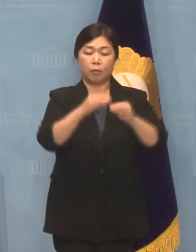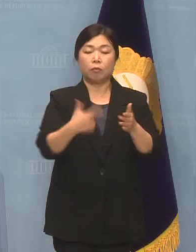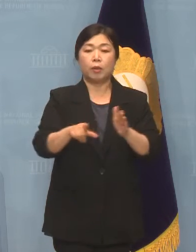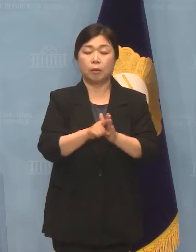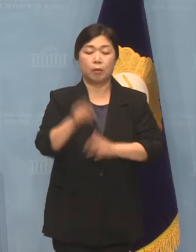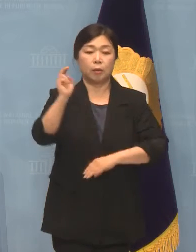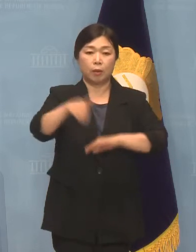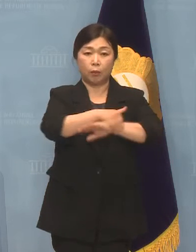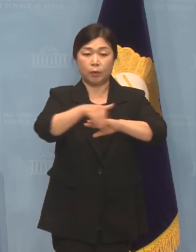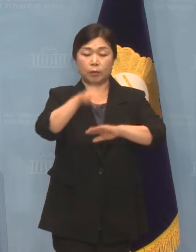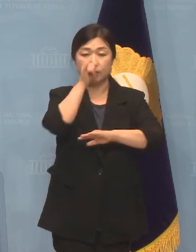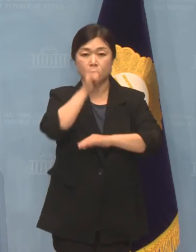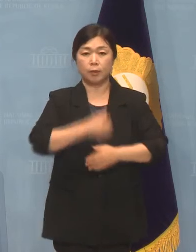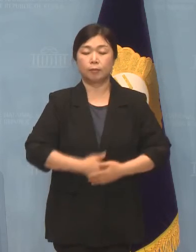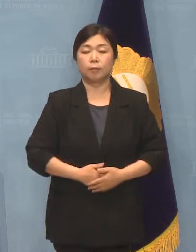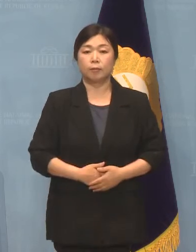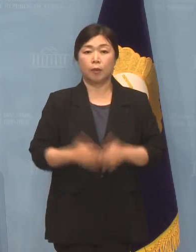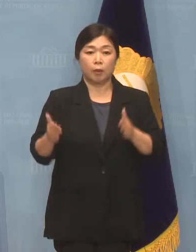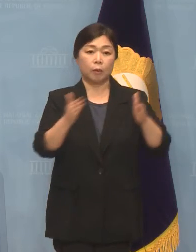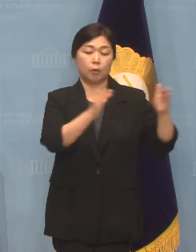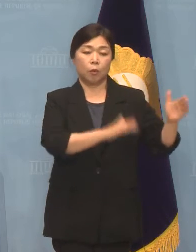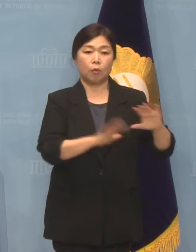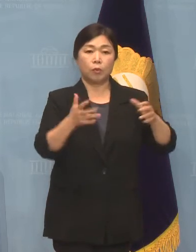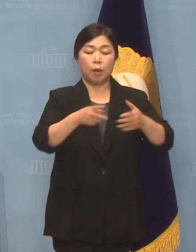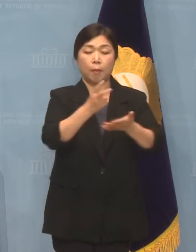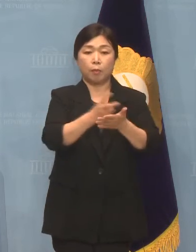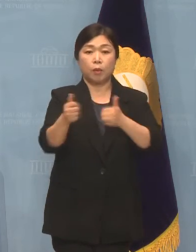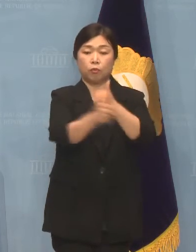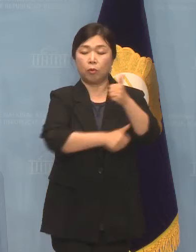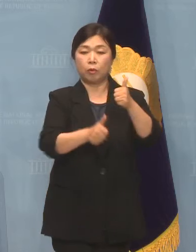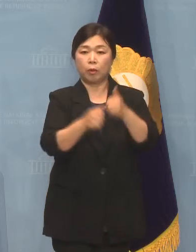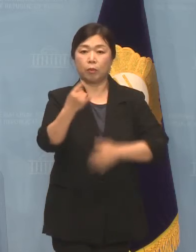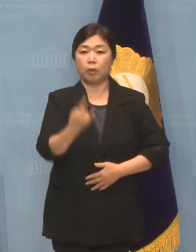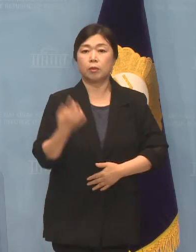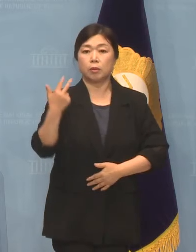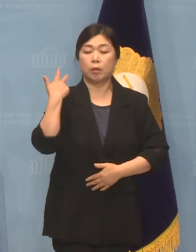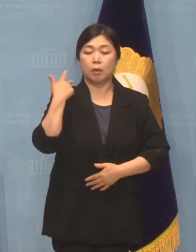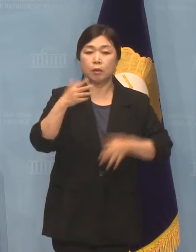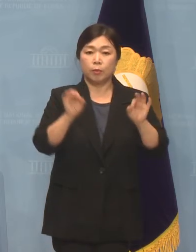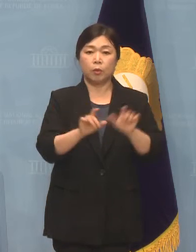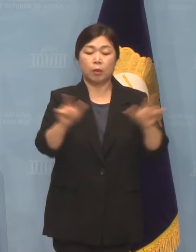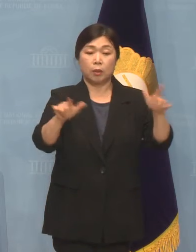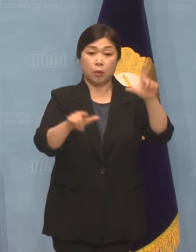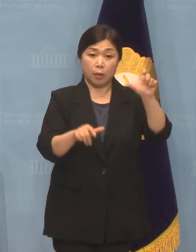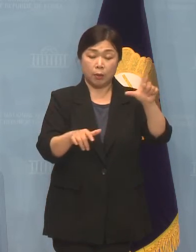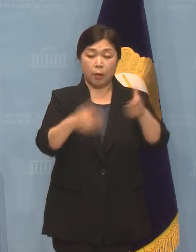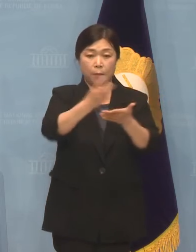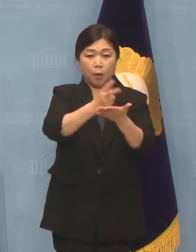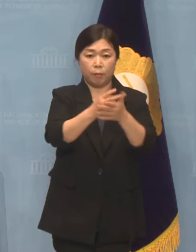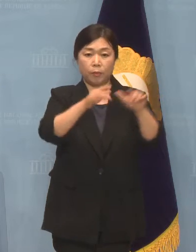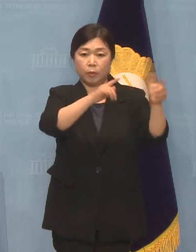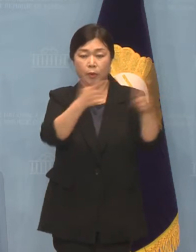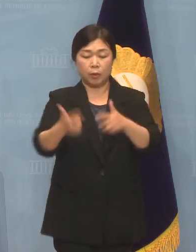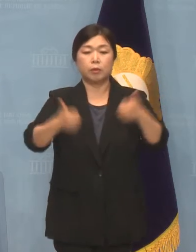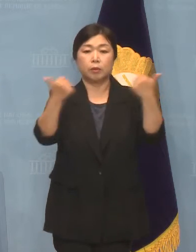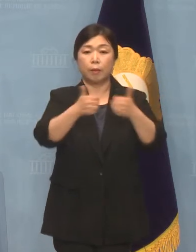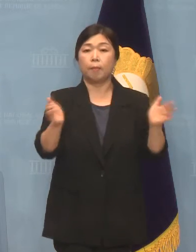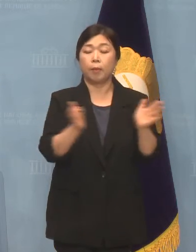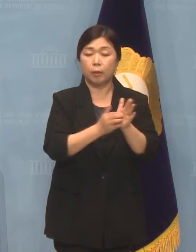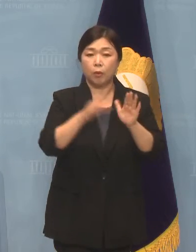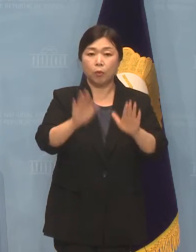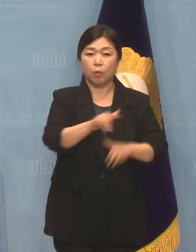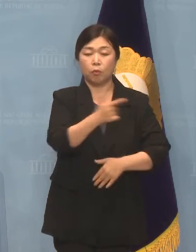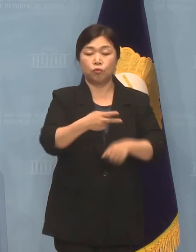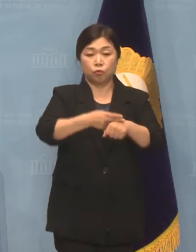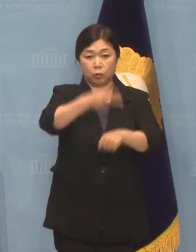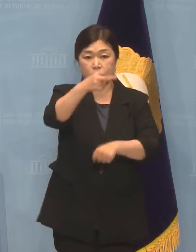있습니다. 그리고 국회 법제사법위원회는 지난 금요일 15건의 법안을 의결하였는데요. 오늘